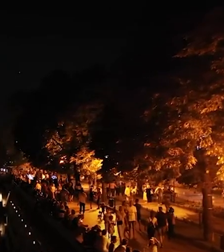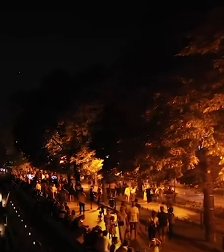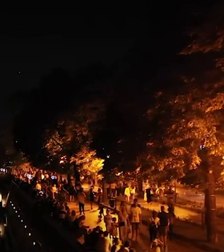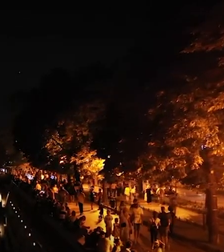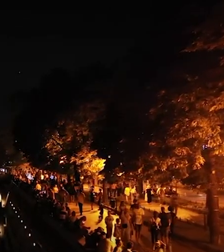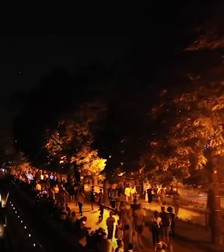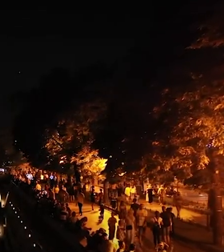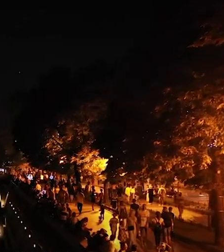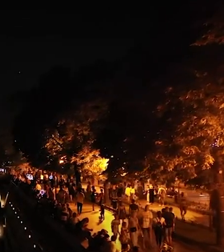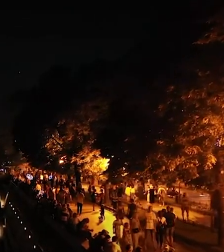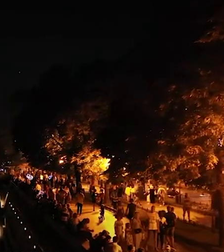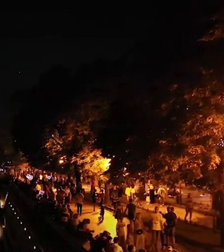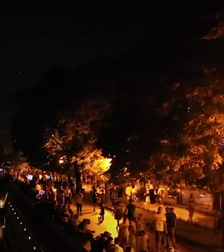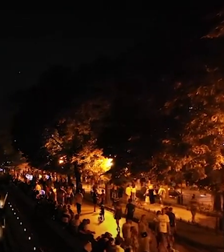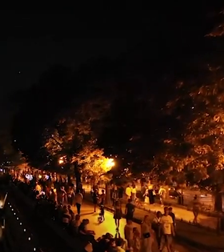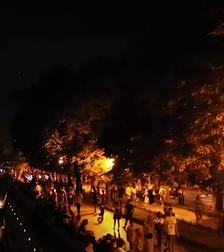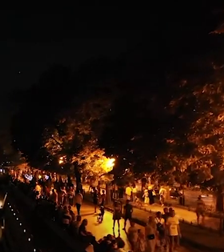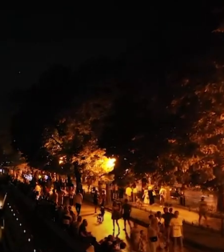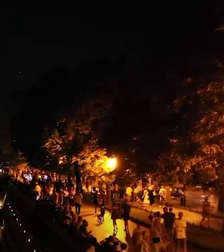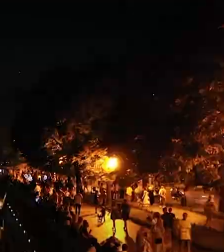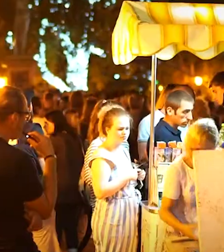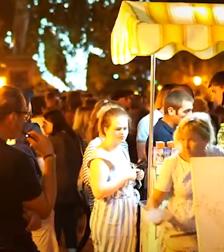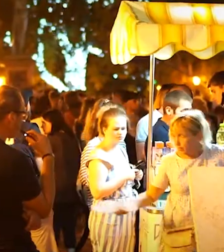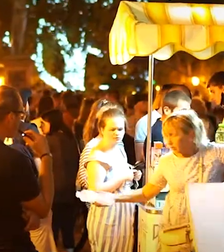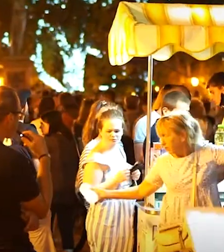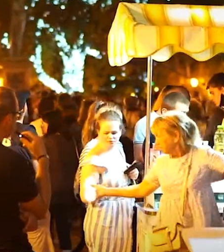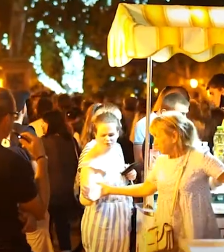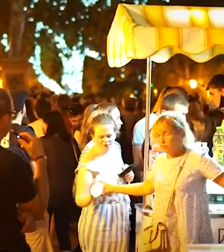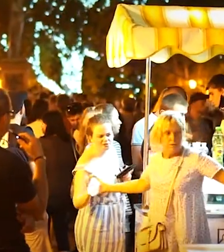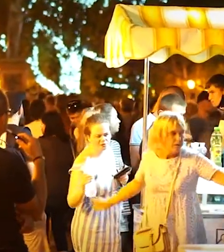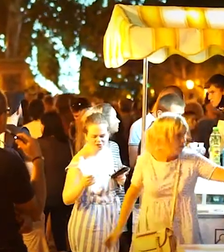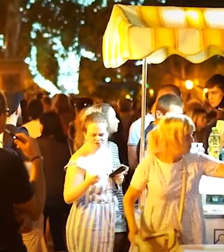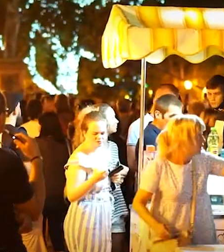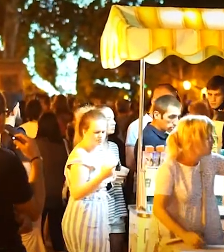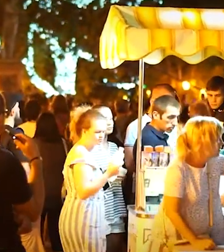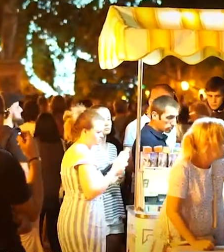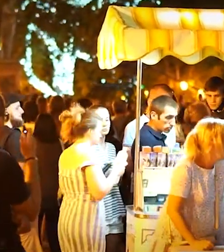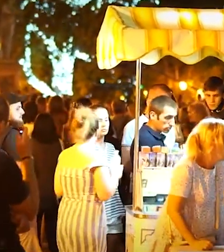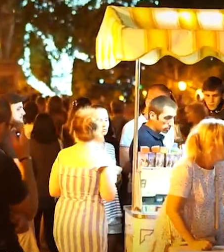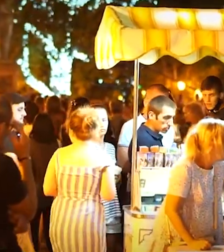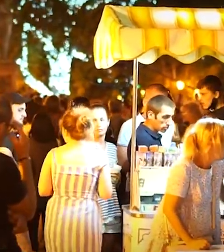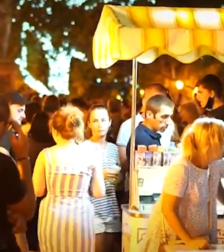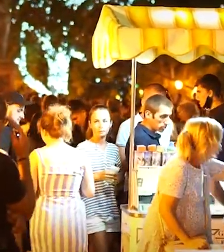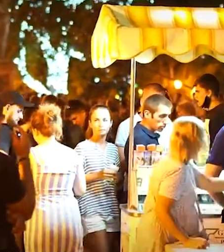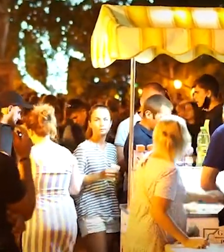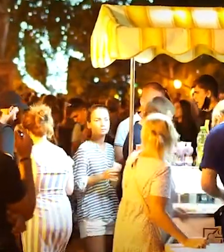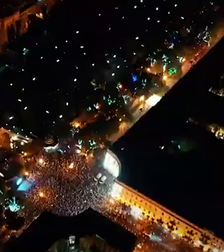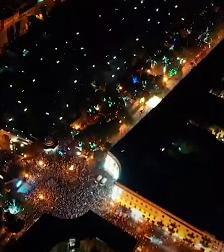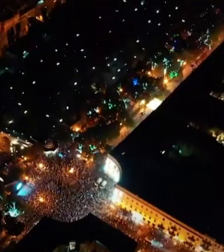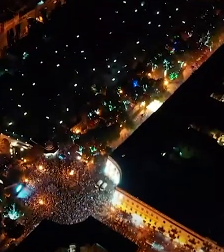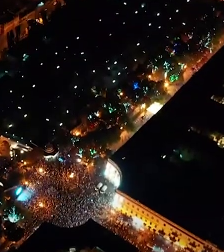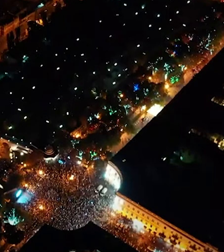для глядачів, зробивши відмітки, на яких повинні були стояти спостерігачі святкового дійства. Але за виконанням карантинних правил ніхто